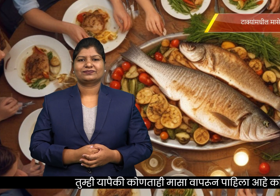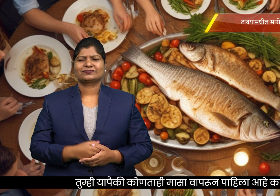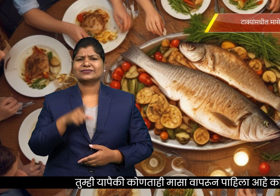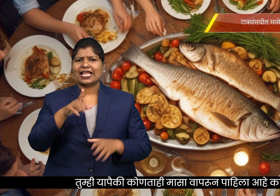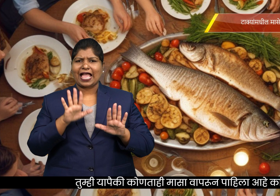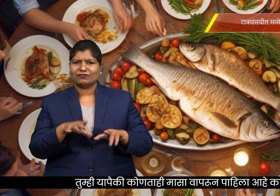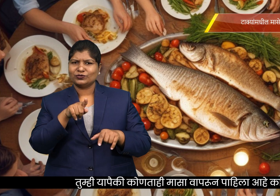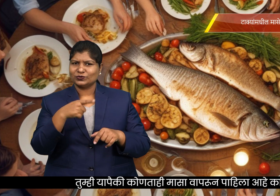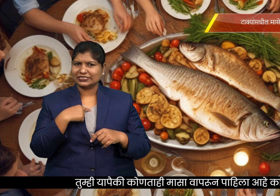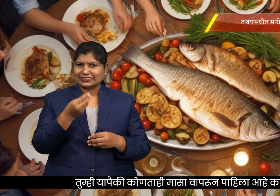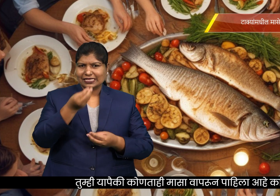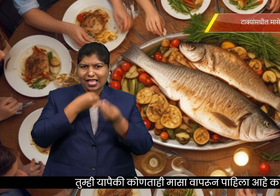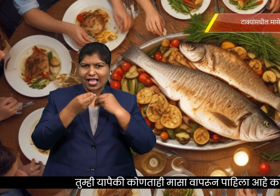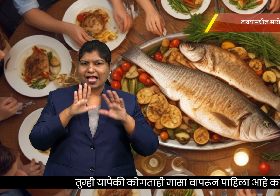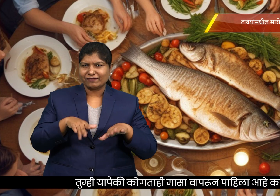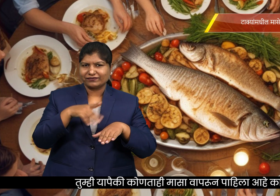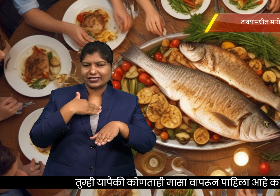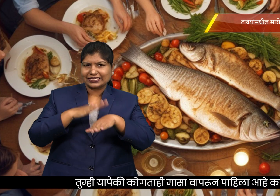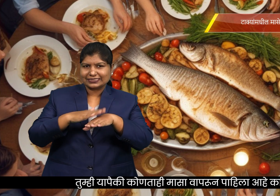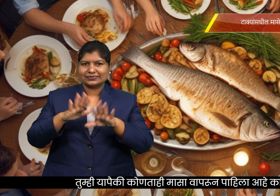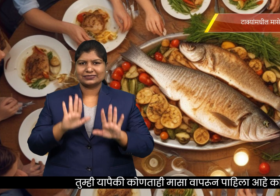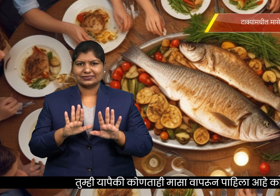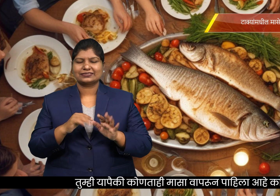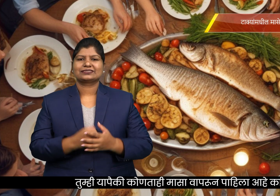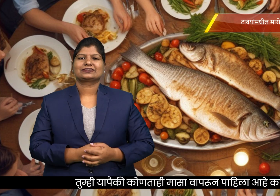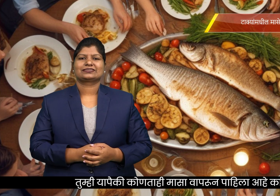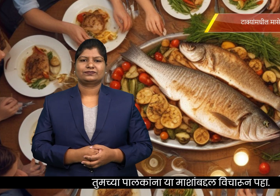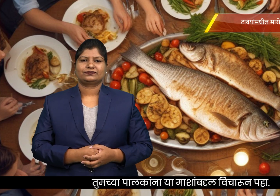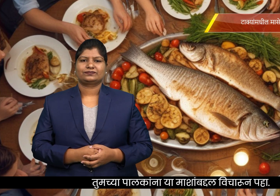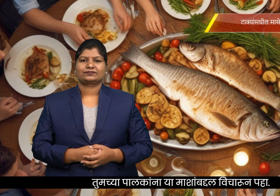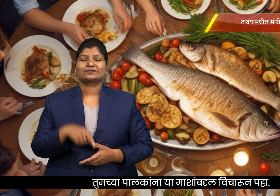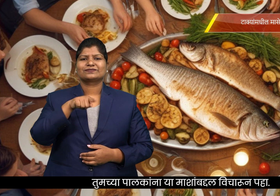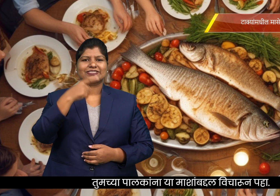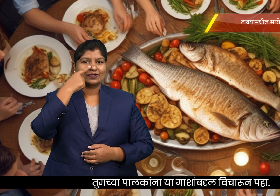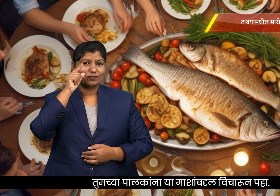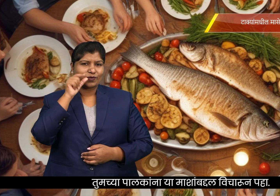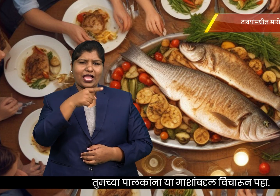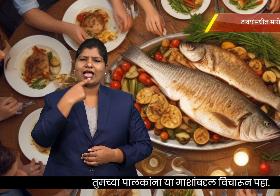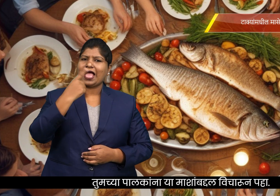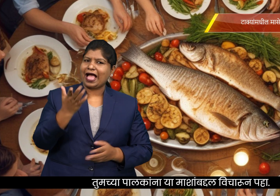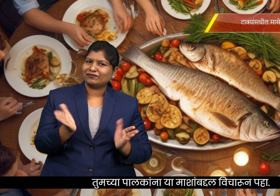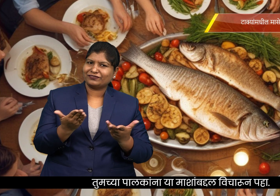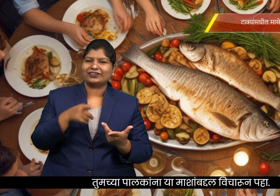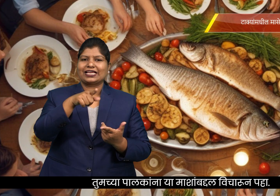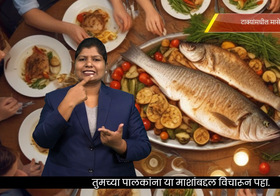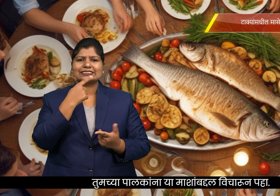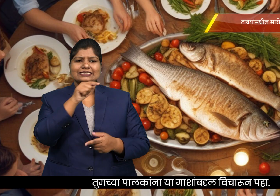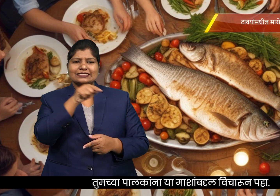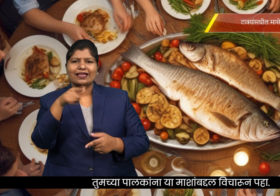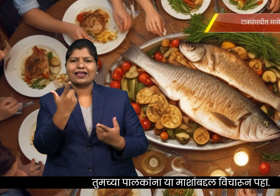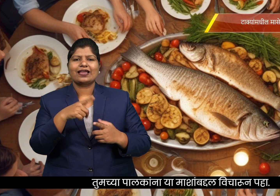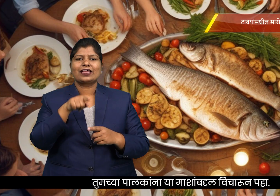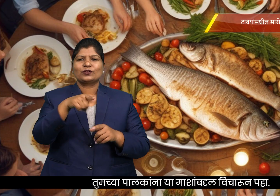तुम्ही यापैकी कोणतीही मासी वापरून पाहिली आहे का? तुमच्या पालकांना या माशांबद्दल विचारून